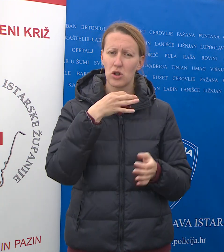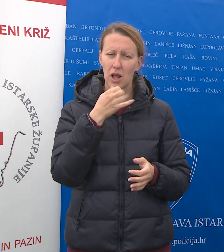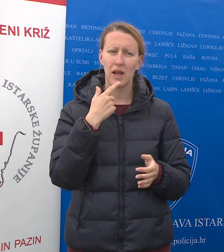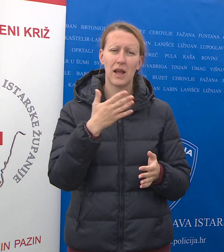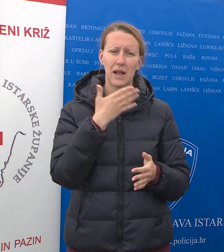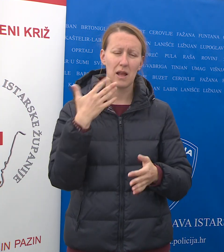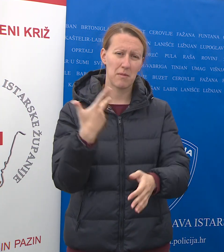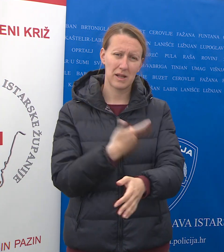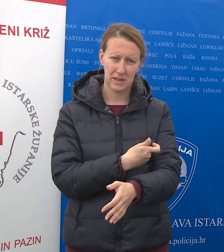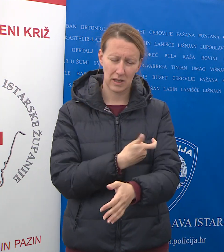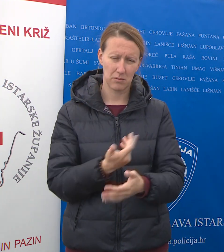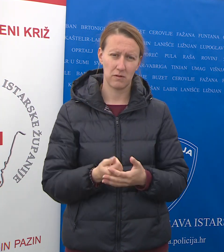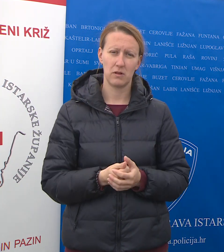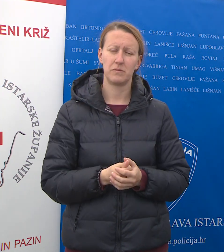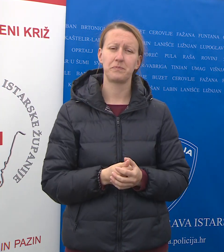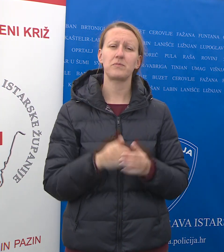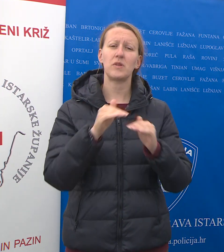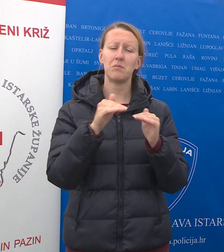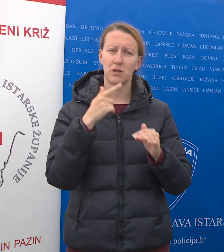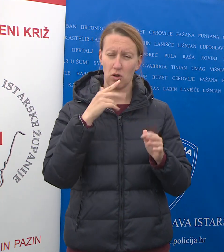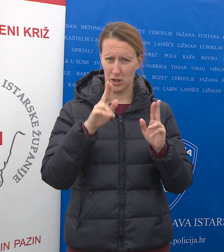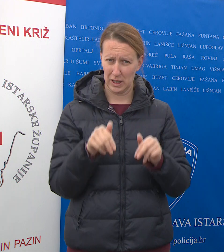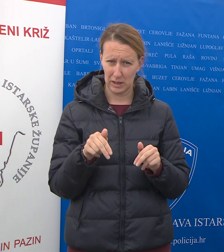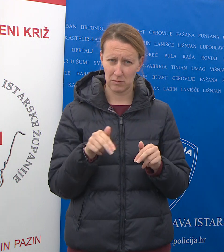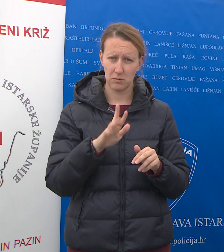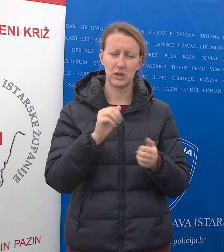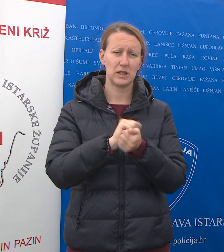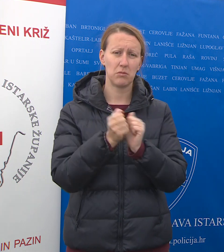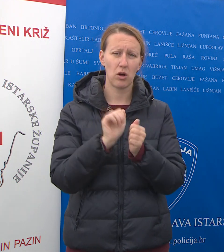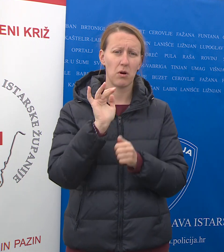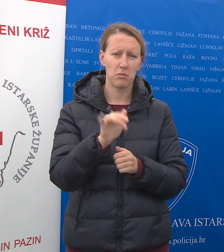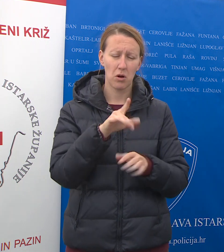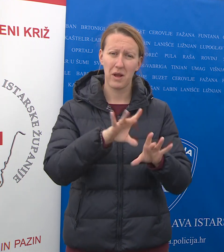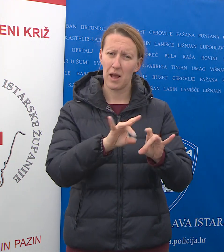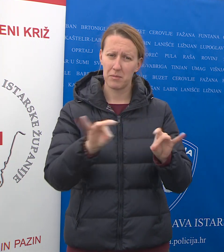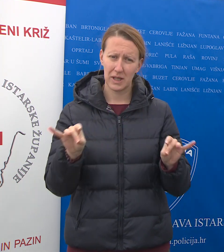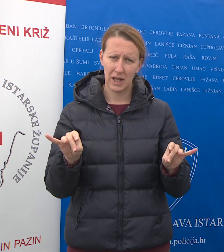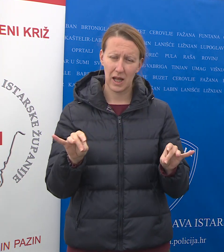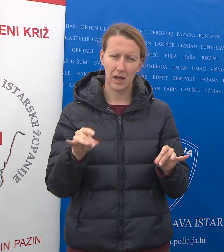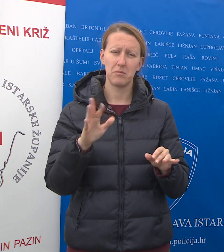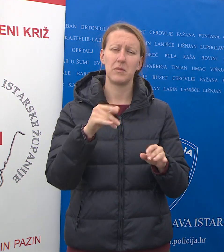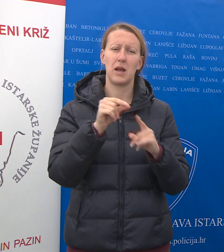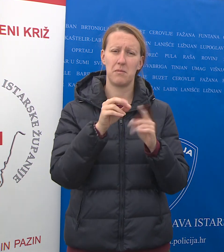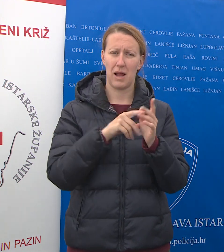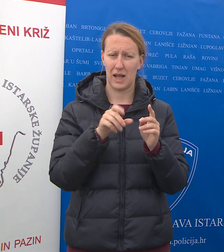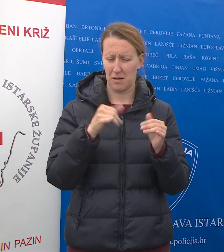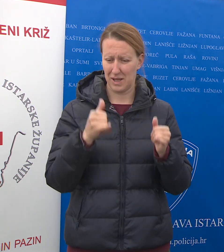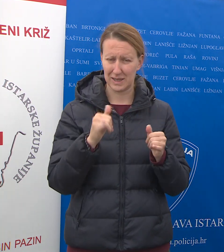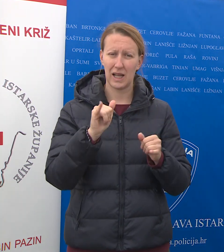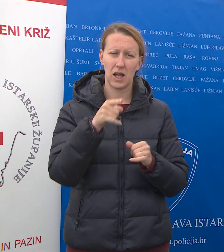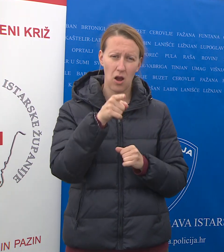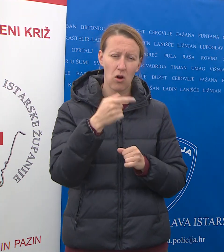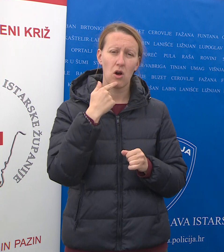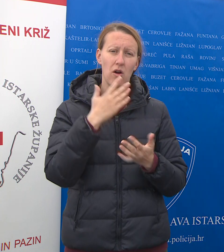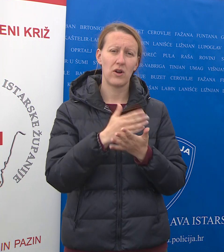i nemamo cjepivo. Mjere koje imamo da se borimo protiv epidemije, odnosno pandemije sada, jesu